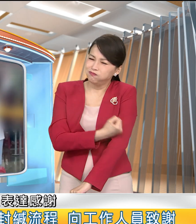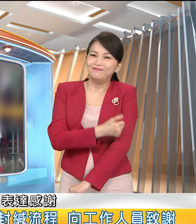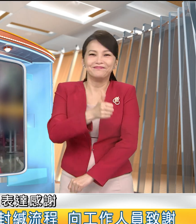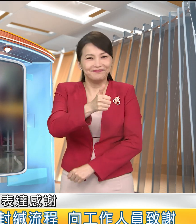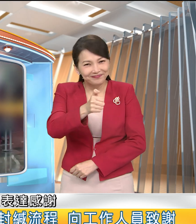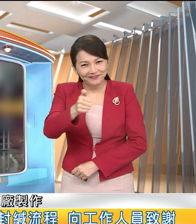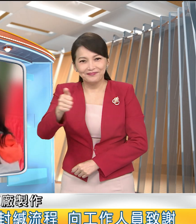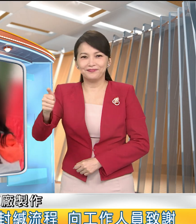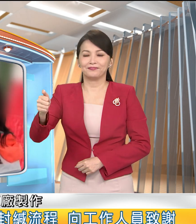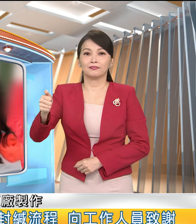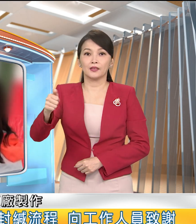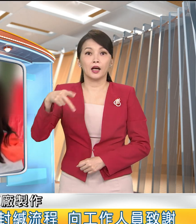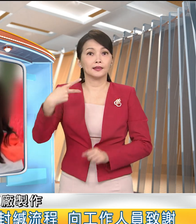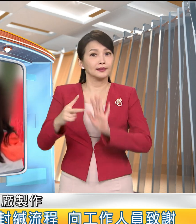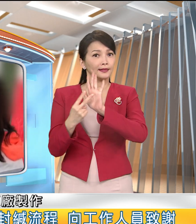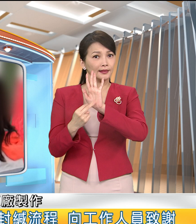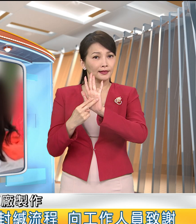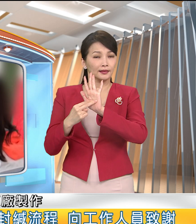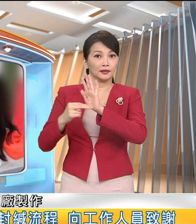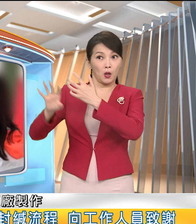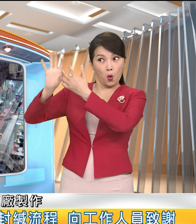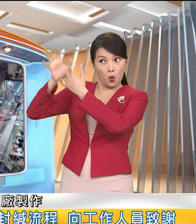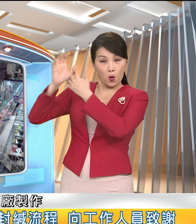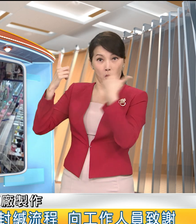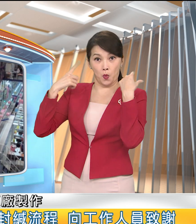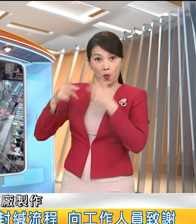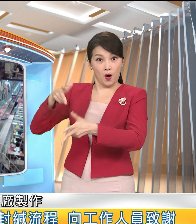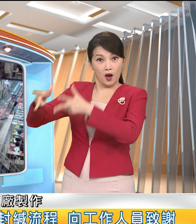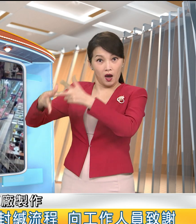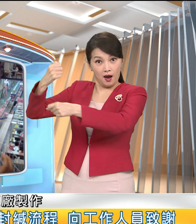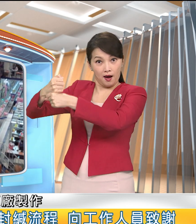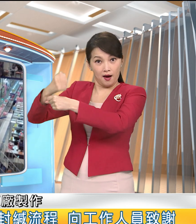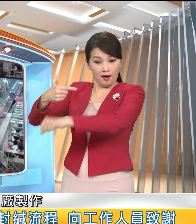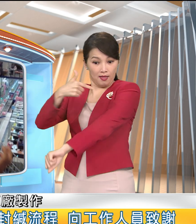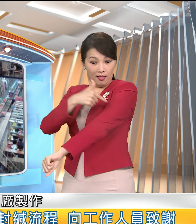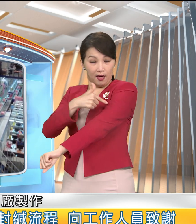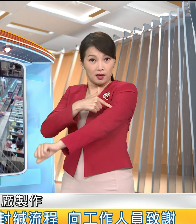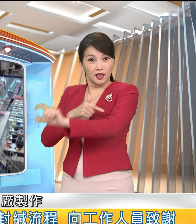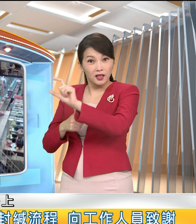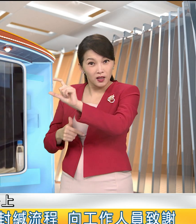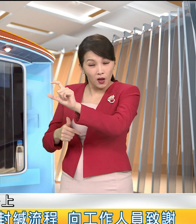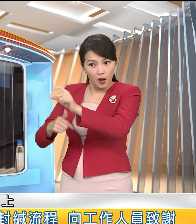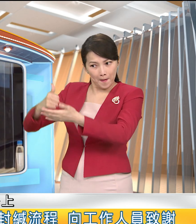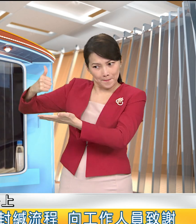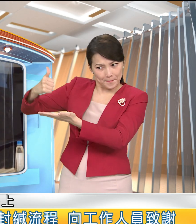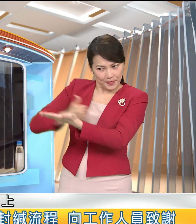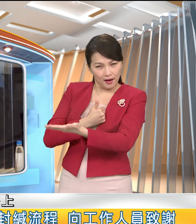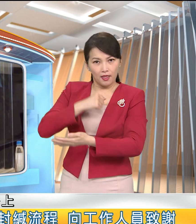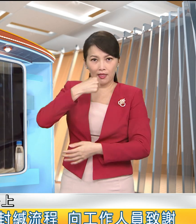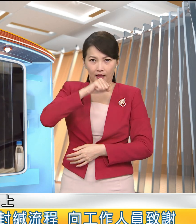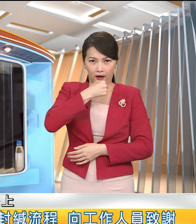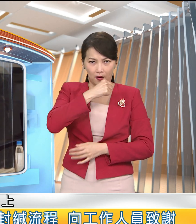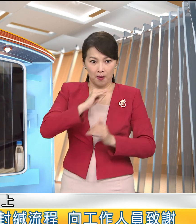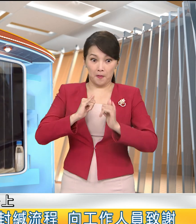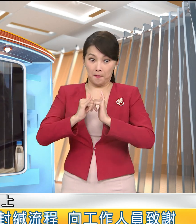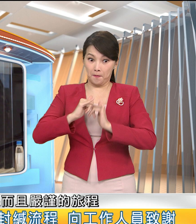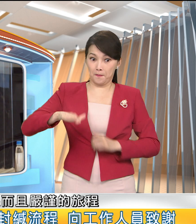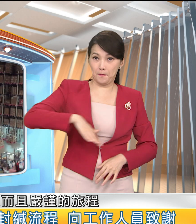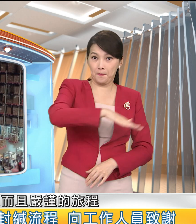谢，也强调疫苗从原厂制作到打在国人的身上，是